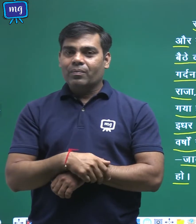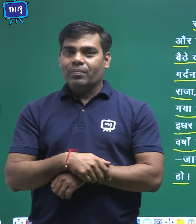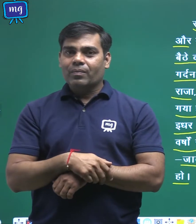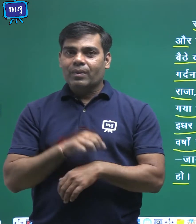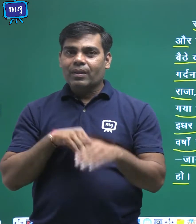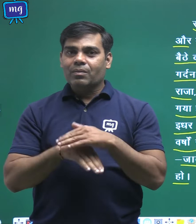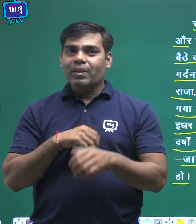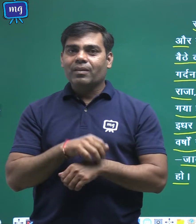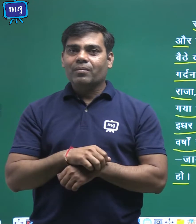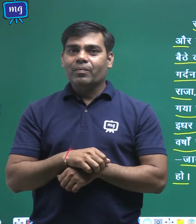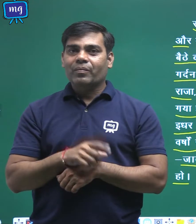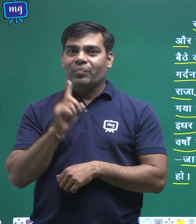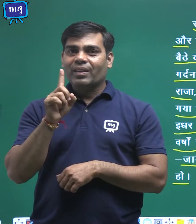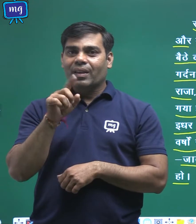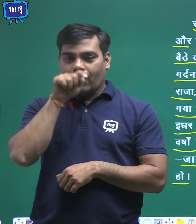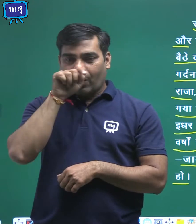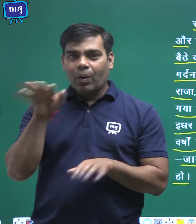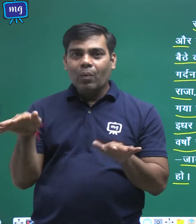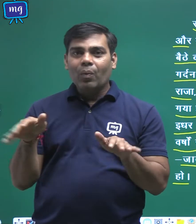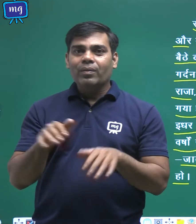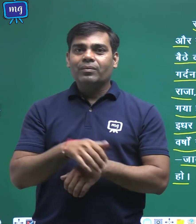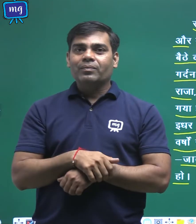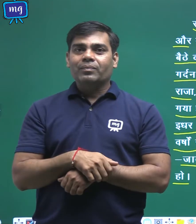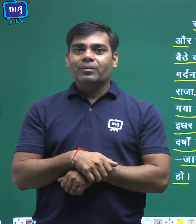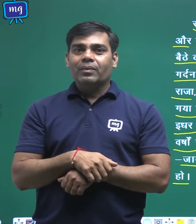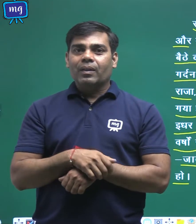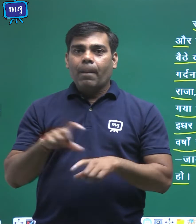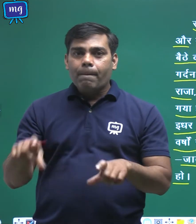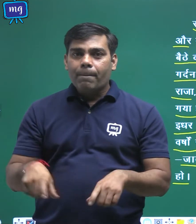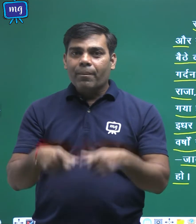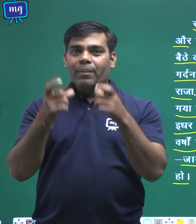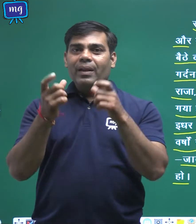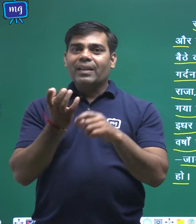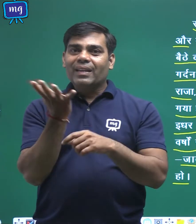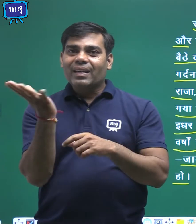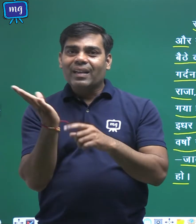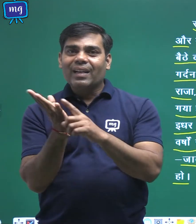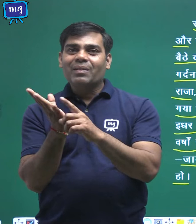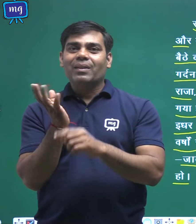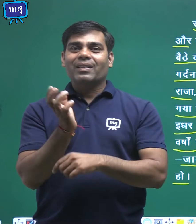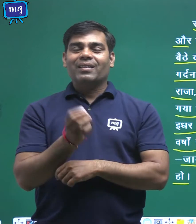इसमें एक कौवा पेड़ की डाली पर